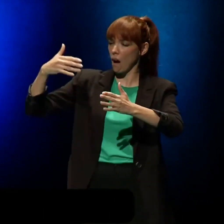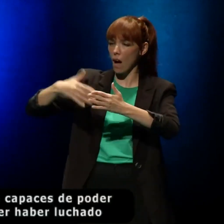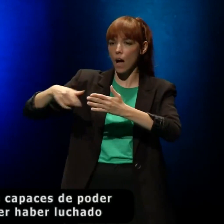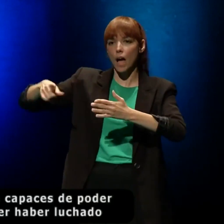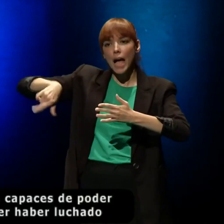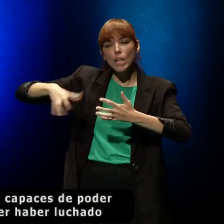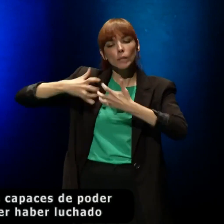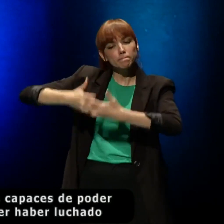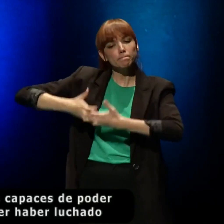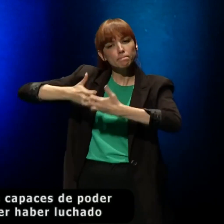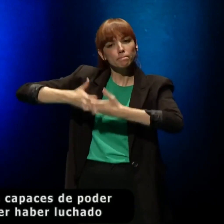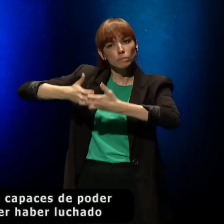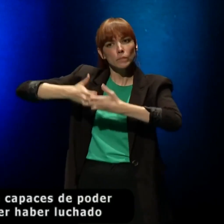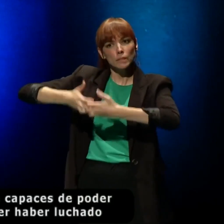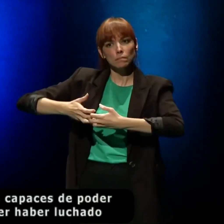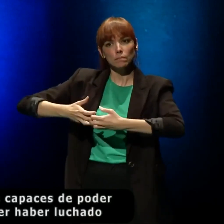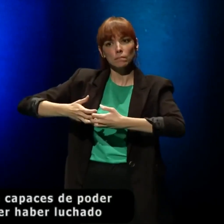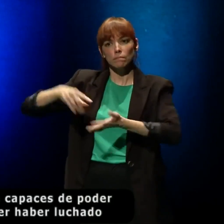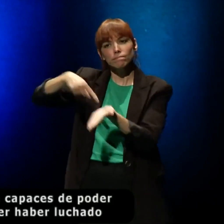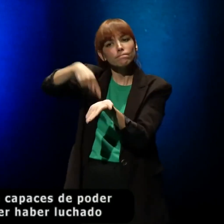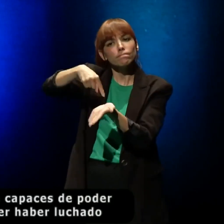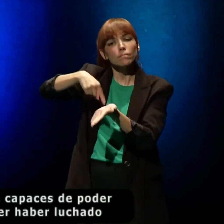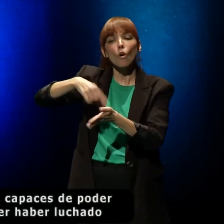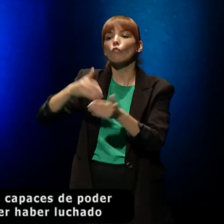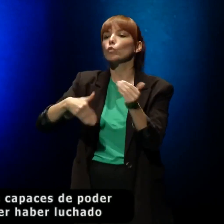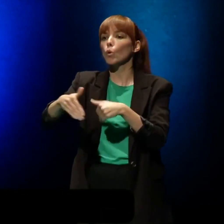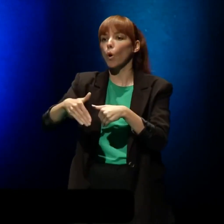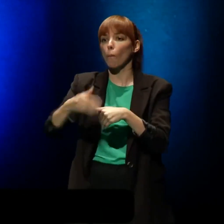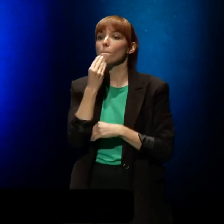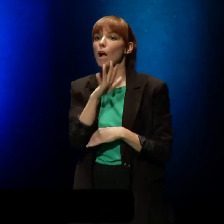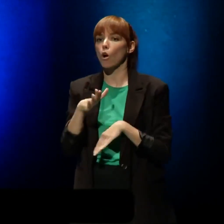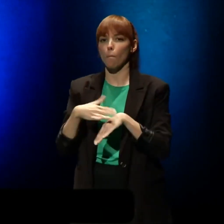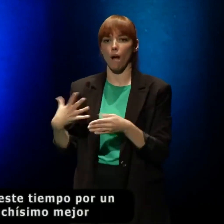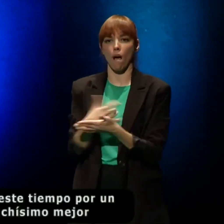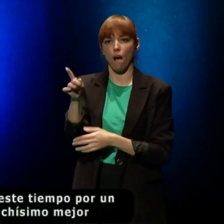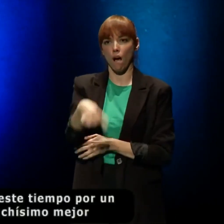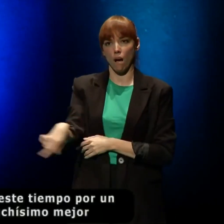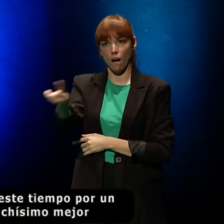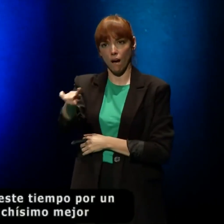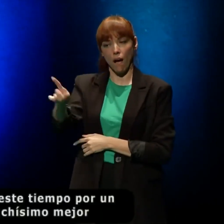futuro muchísimo mejor para todas y para todos.